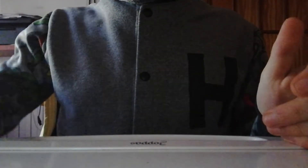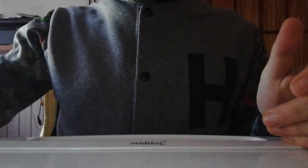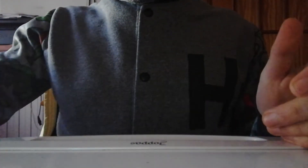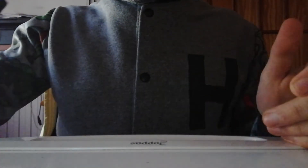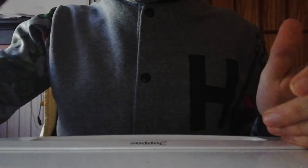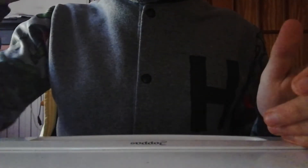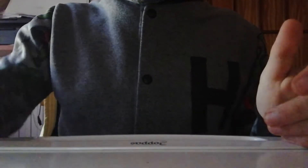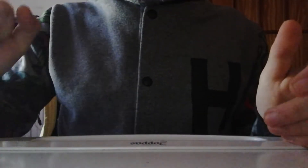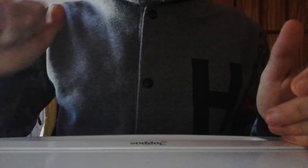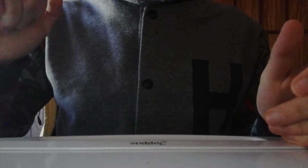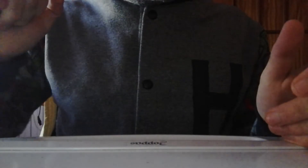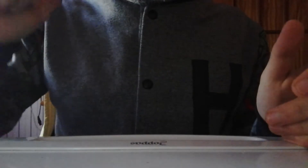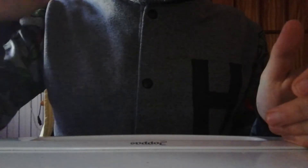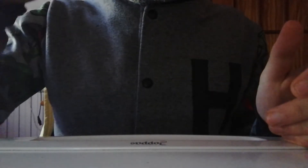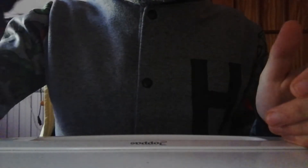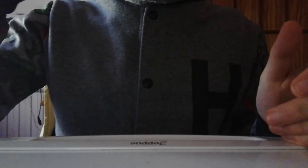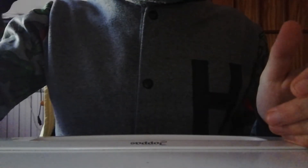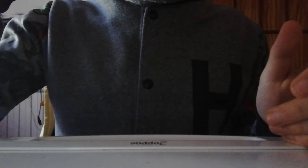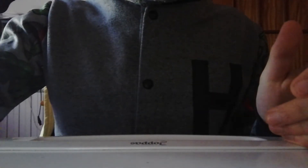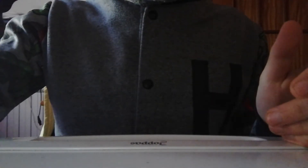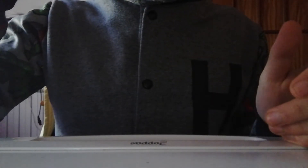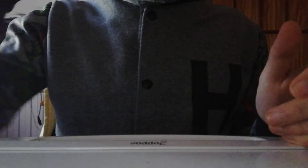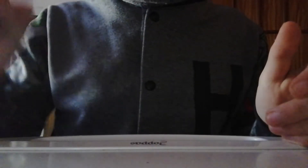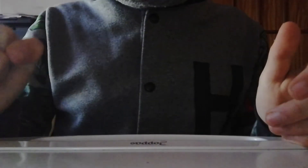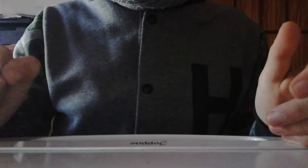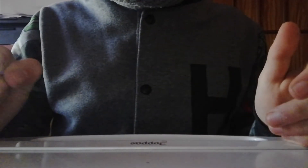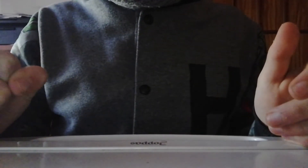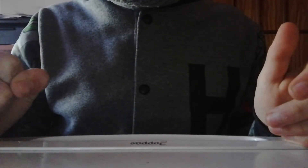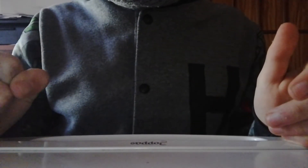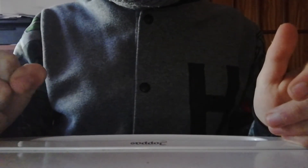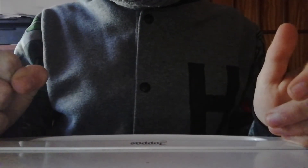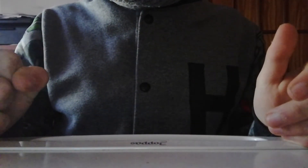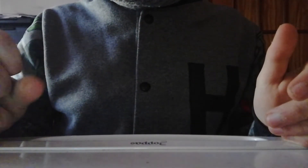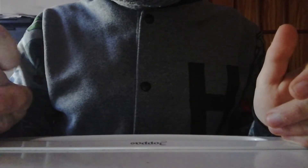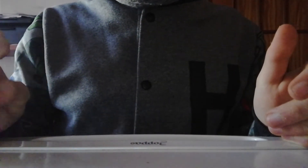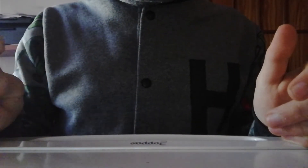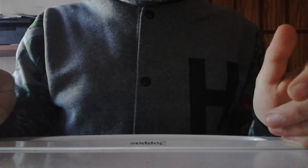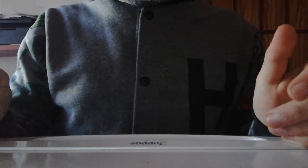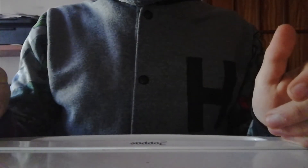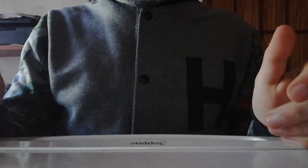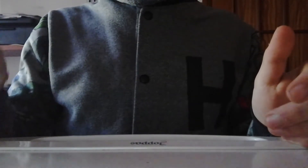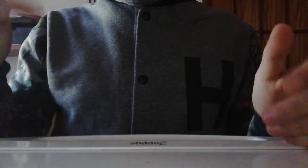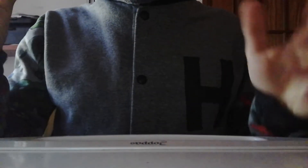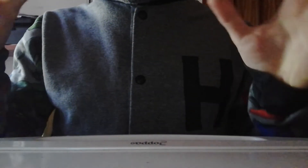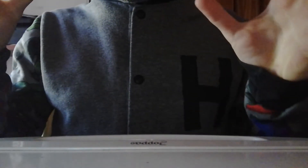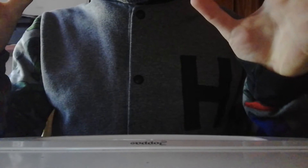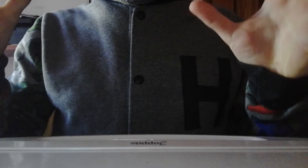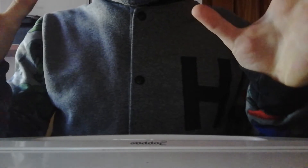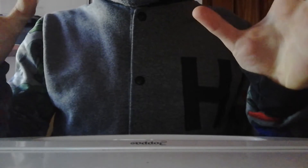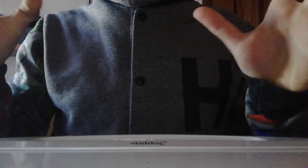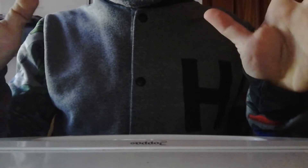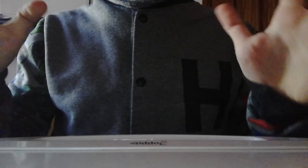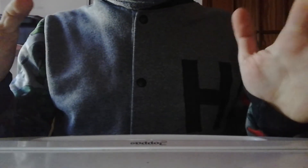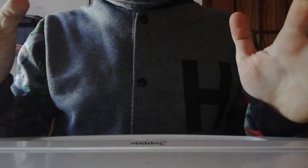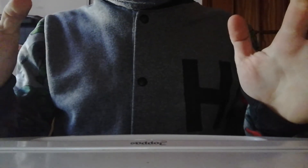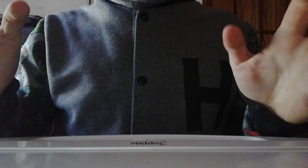ieri però mi frulla per la testa un'idea per una nuova serie di news ma